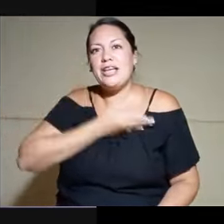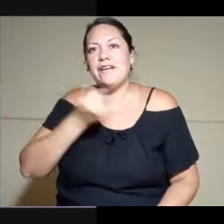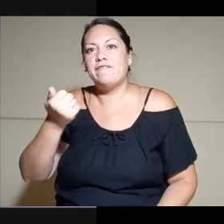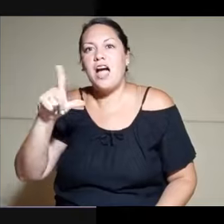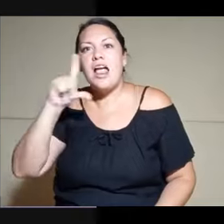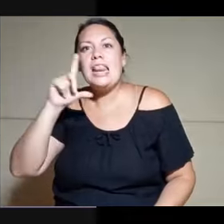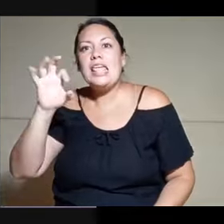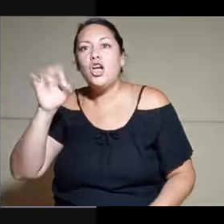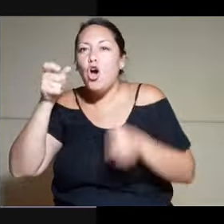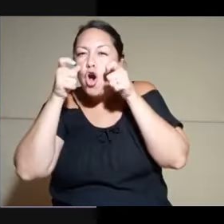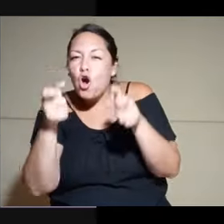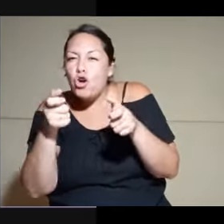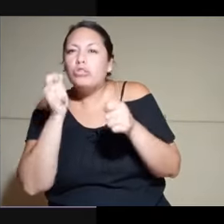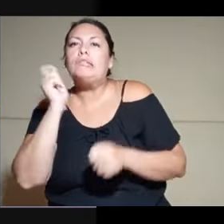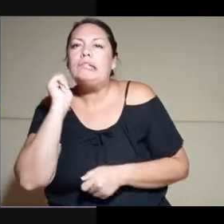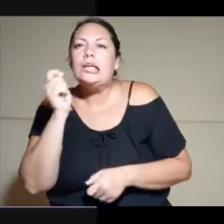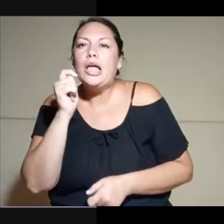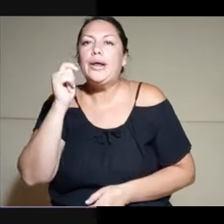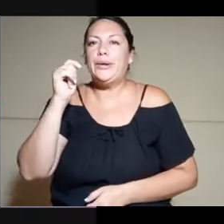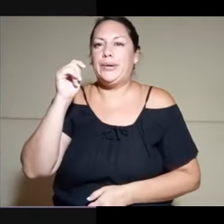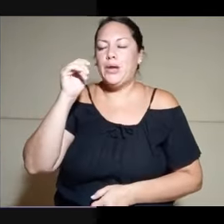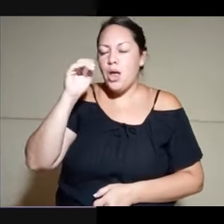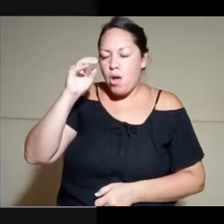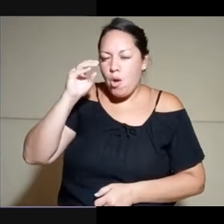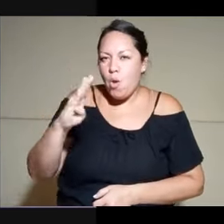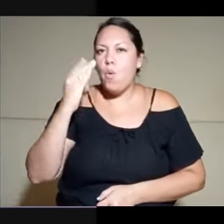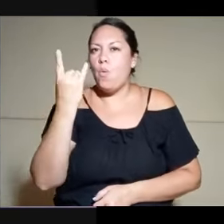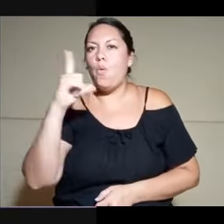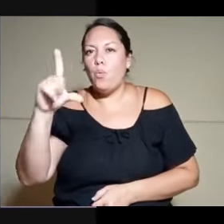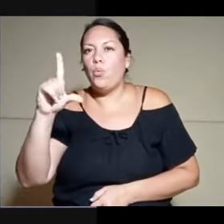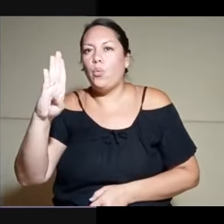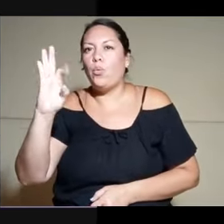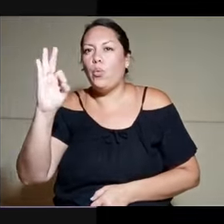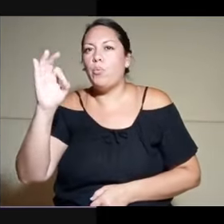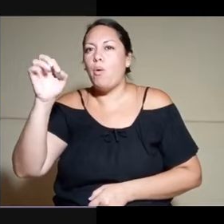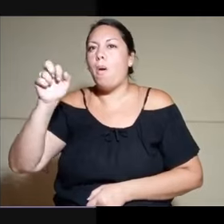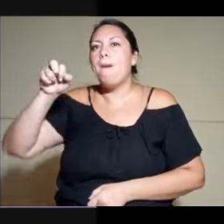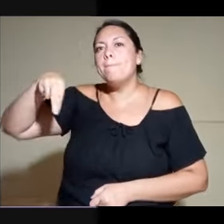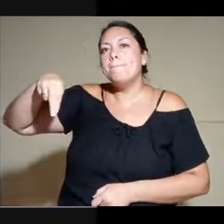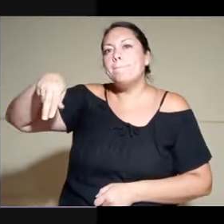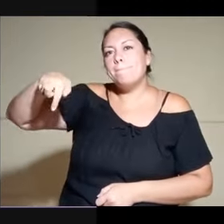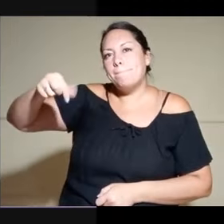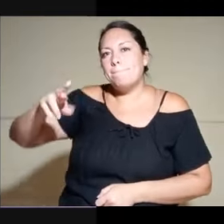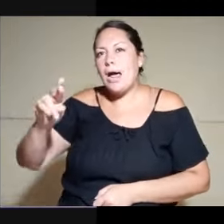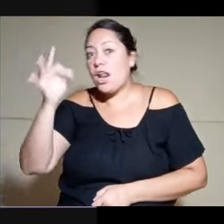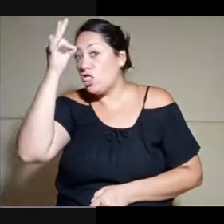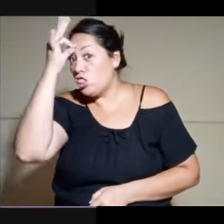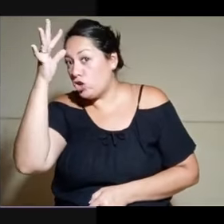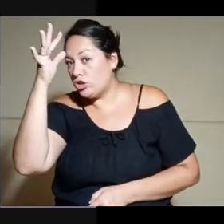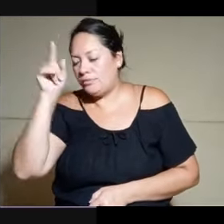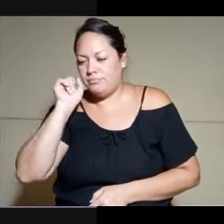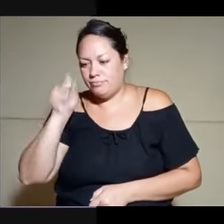Fíjense que el control de la lengua es encefálico. Lo controla el bulbo a través del par